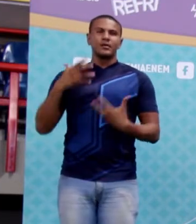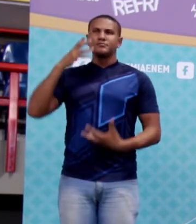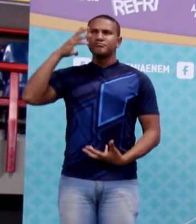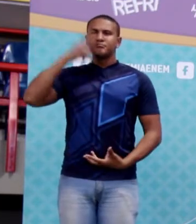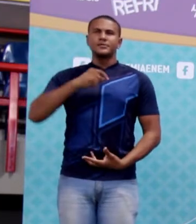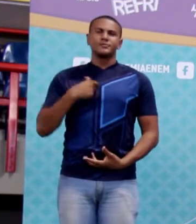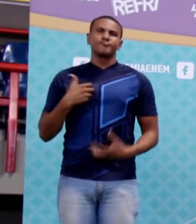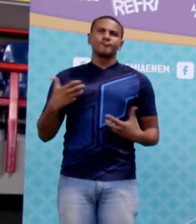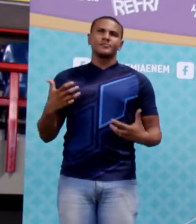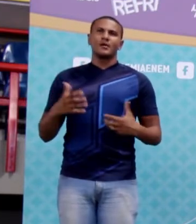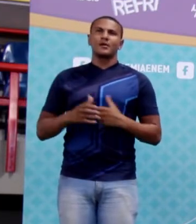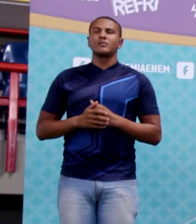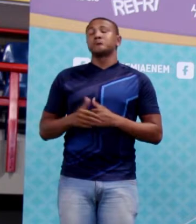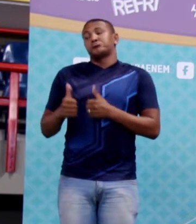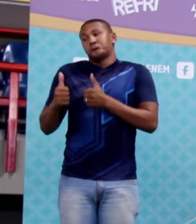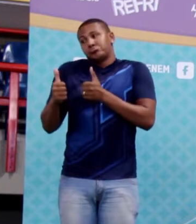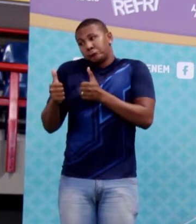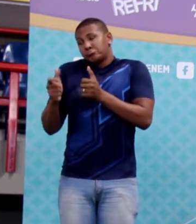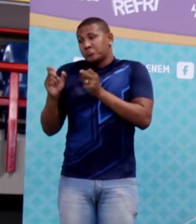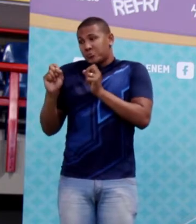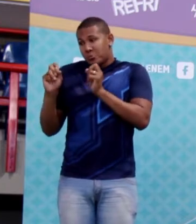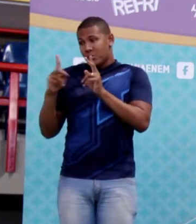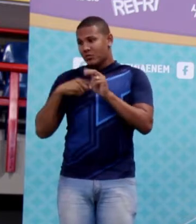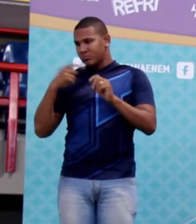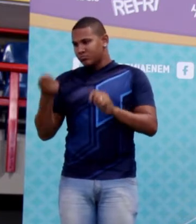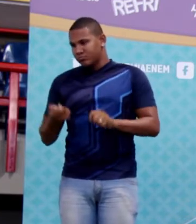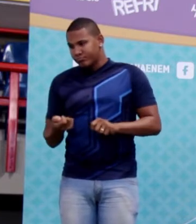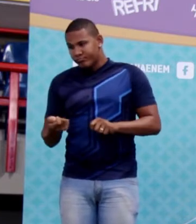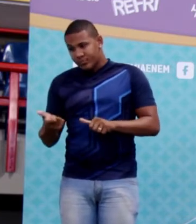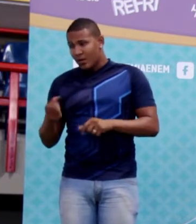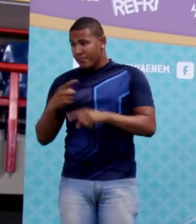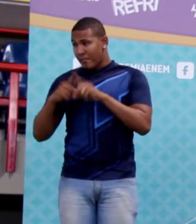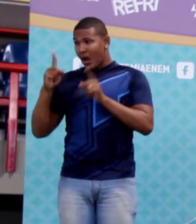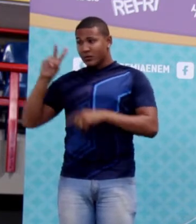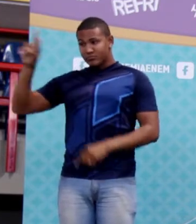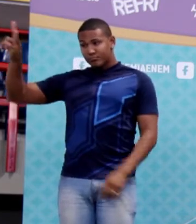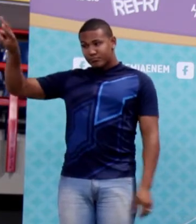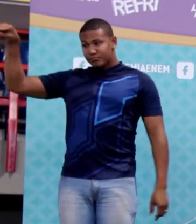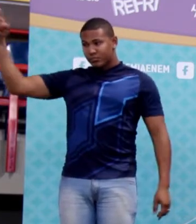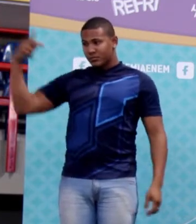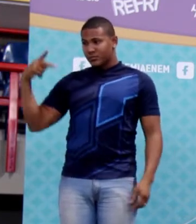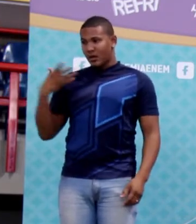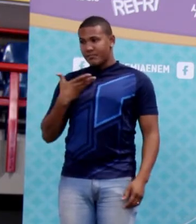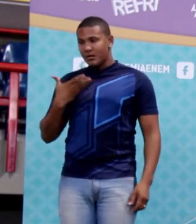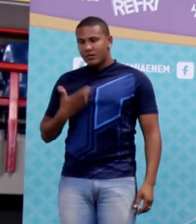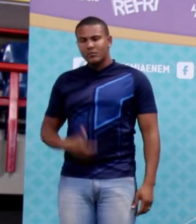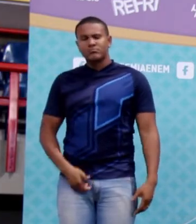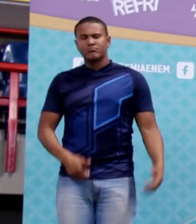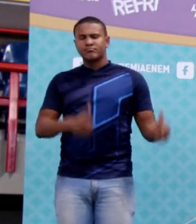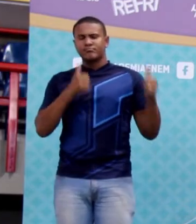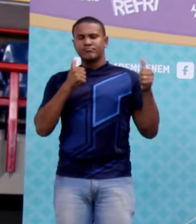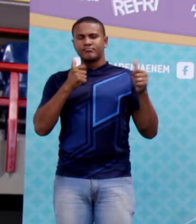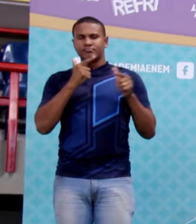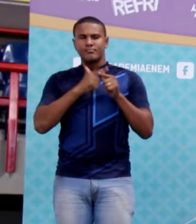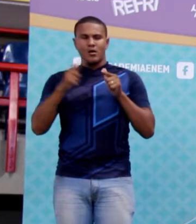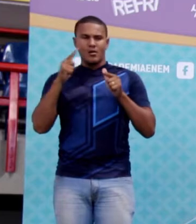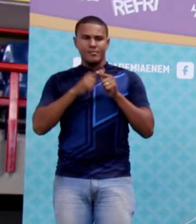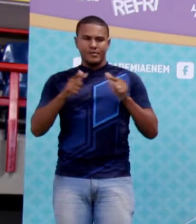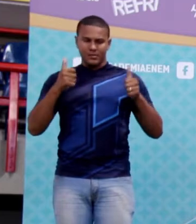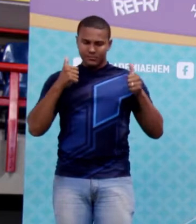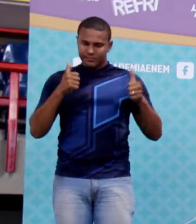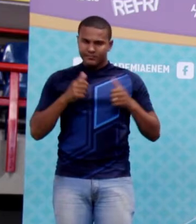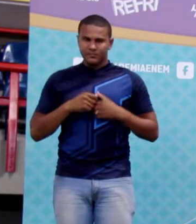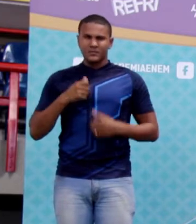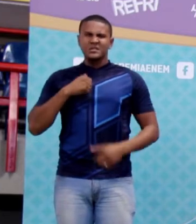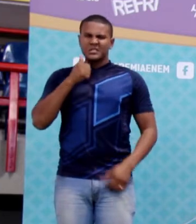linda. Aí o gênio disse, está certo. Mas suas amigas vão ser 2 vezes mais. Aí disse, tem nada não. Olha como